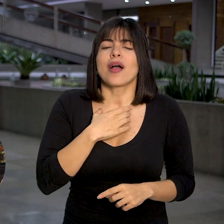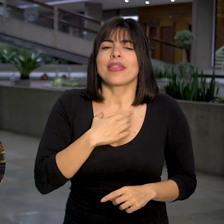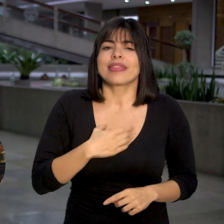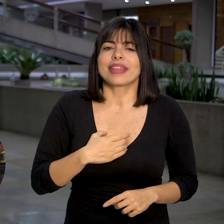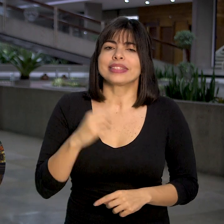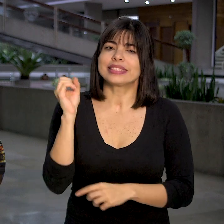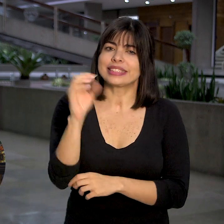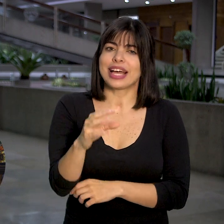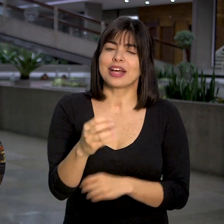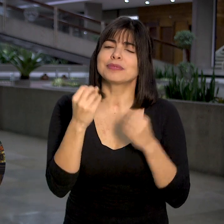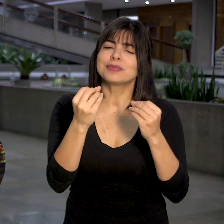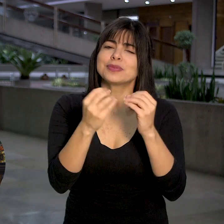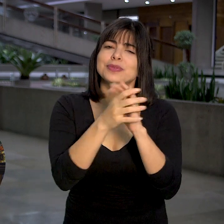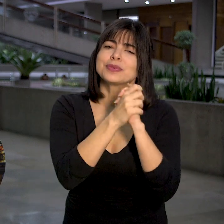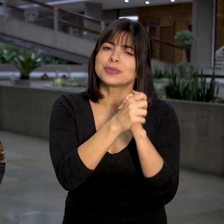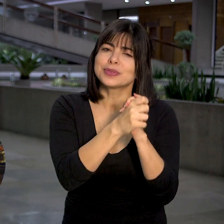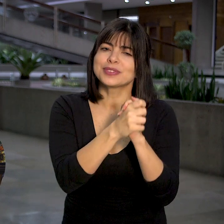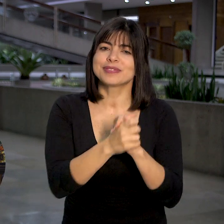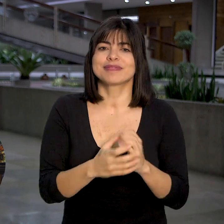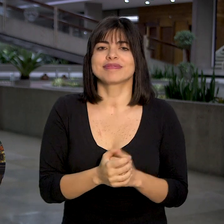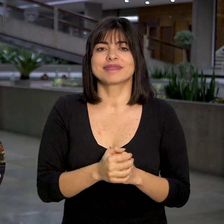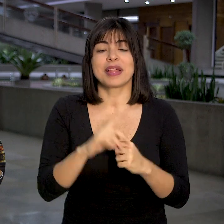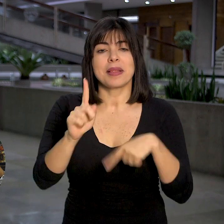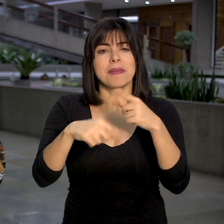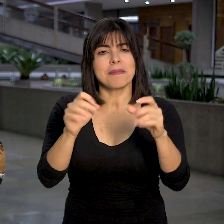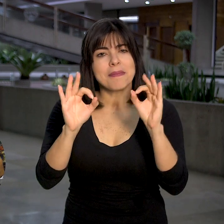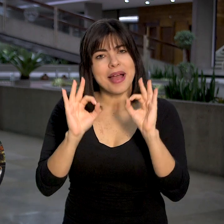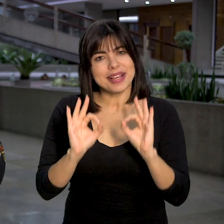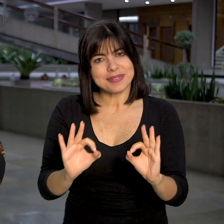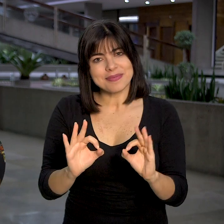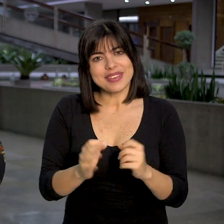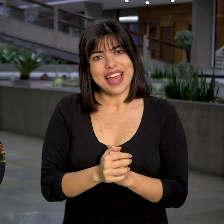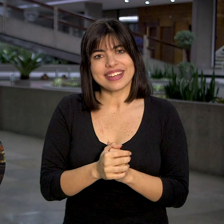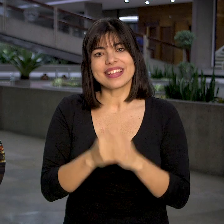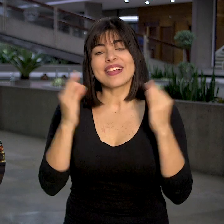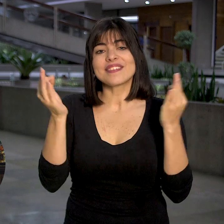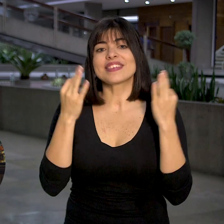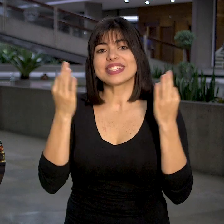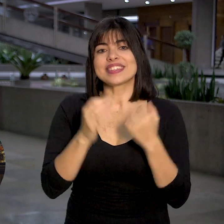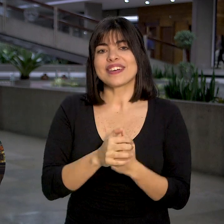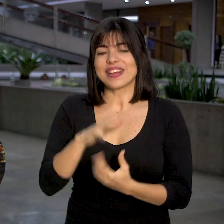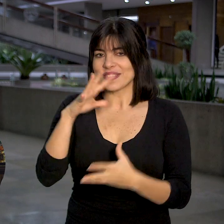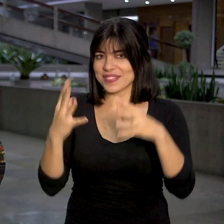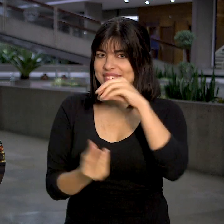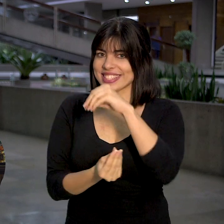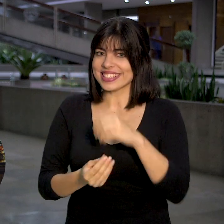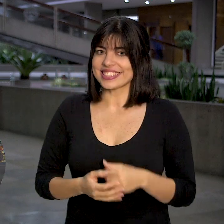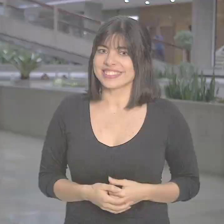Muchas felicidades. Que les vaya muy bien en el Festival FIS.